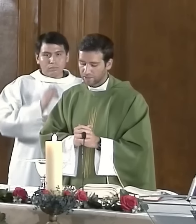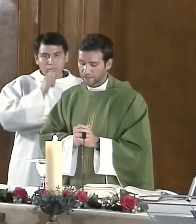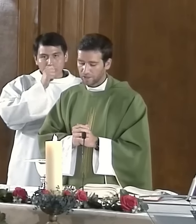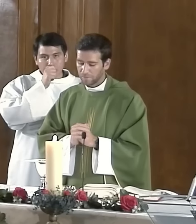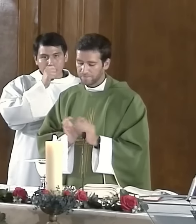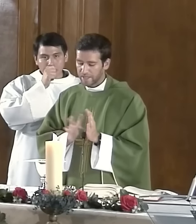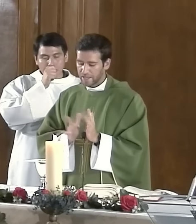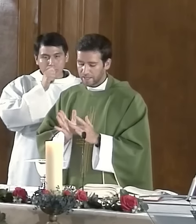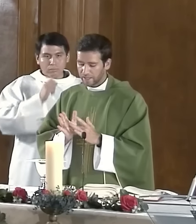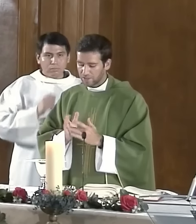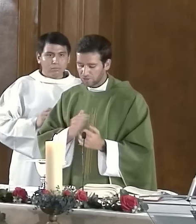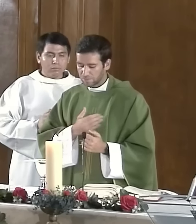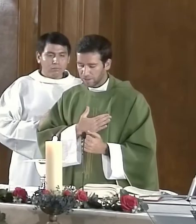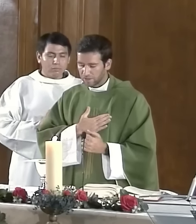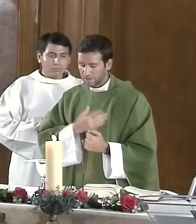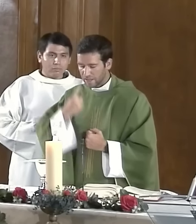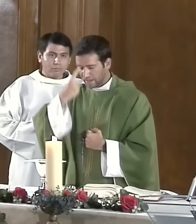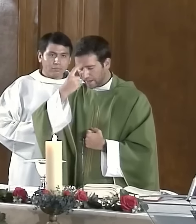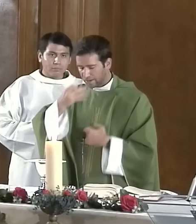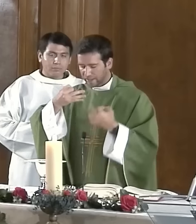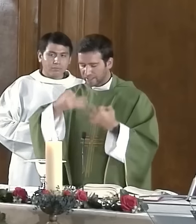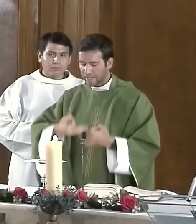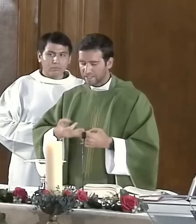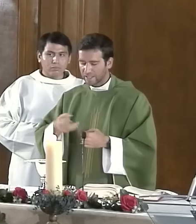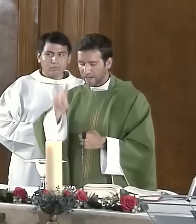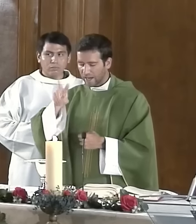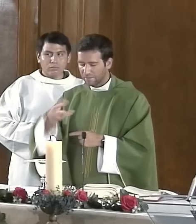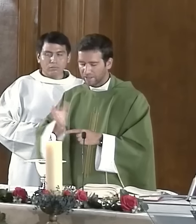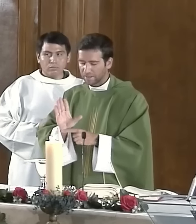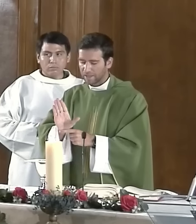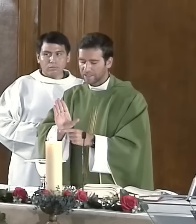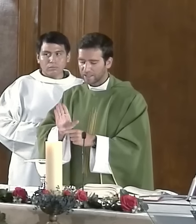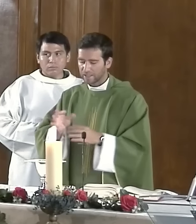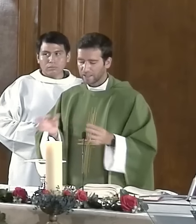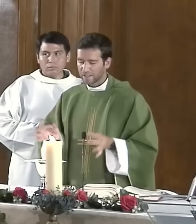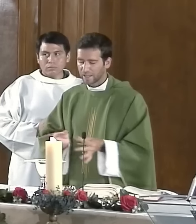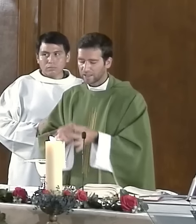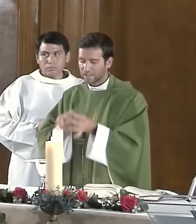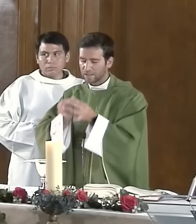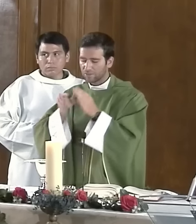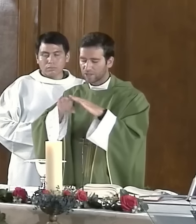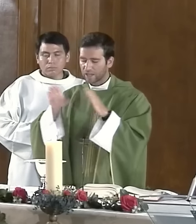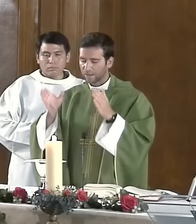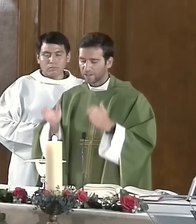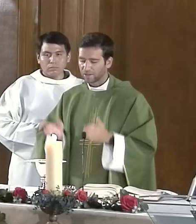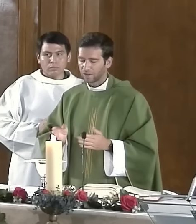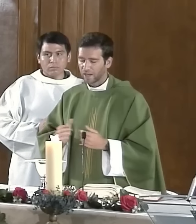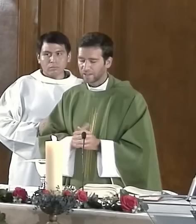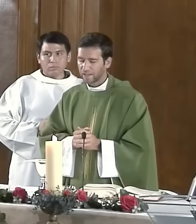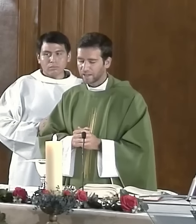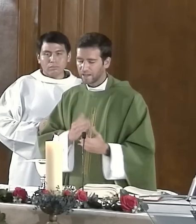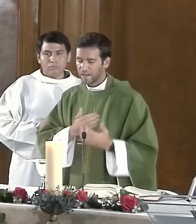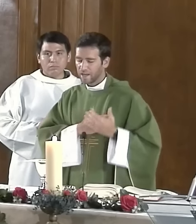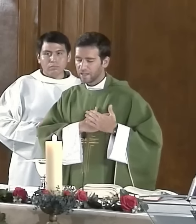oración. Jesús mío, creo que estás realmente presente en el Santísimo Sacramento del altar. Te amo